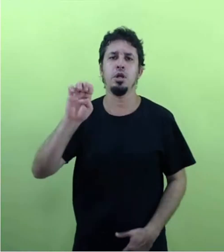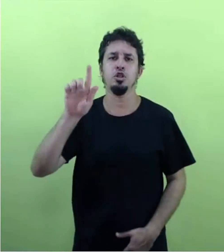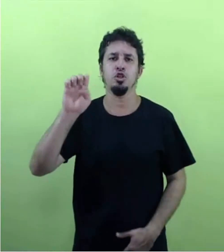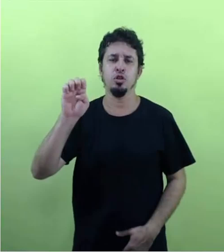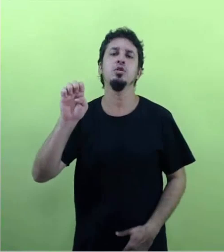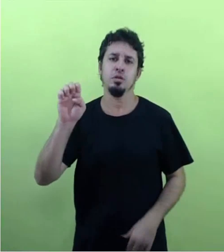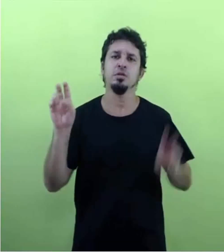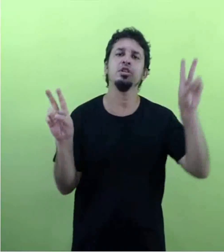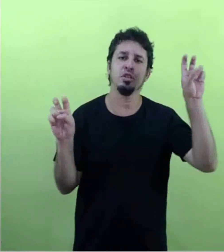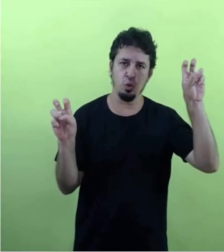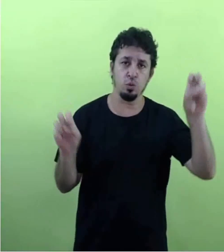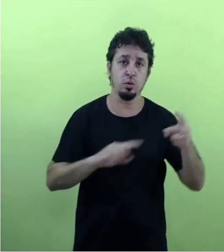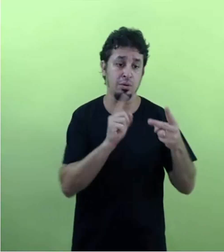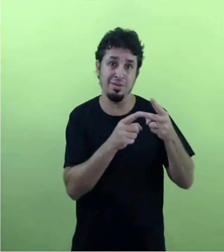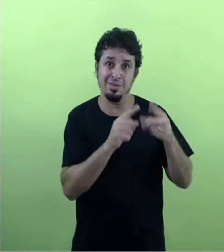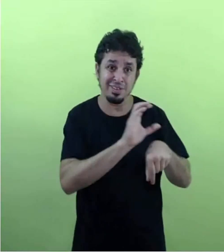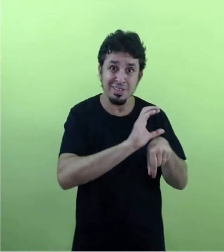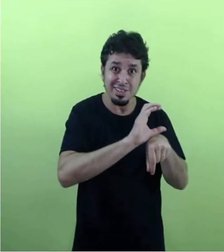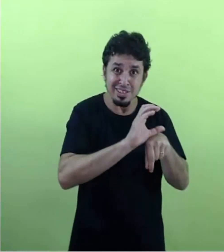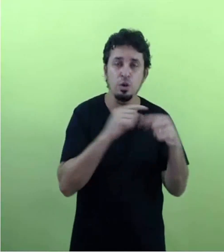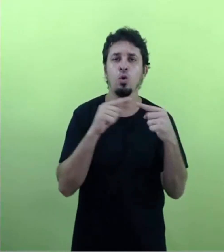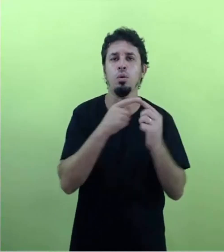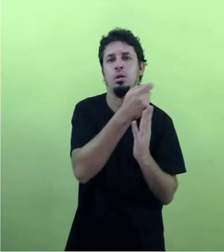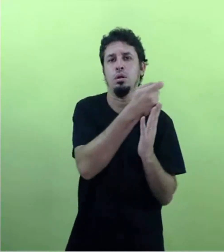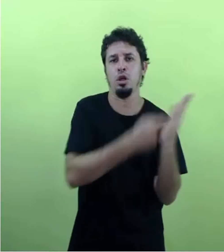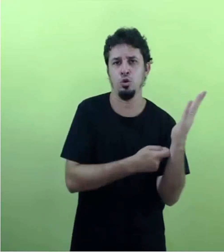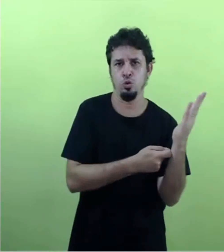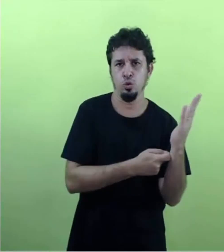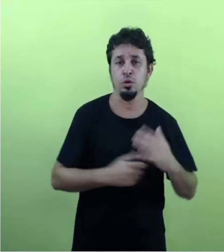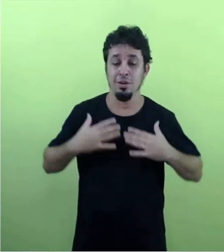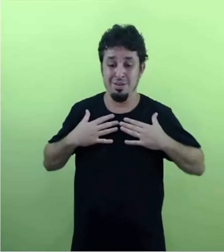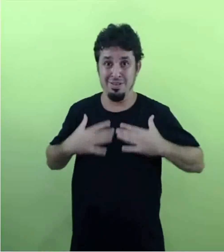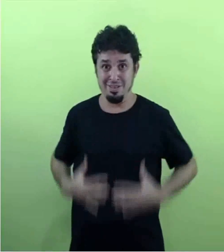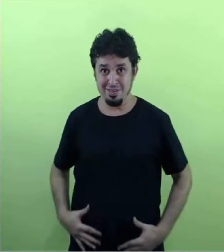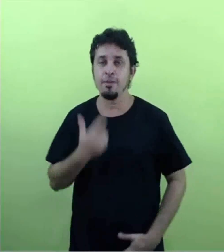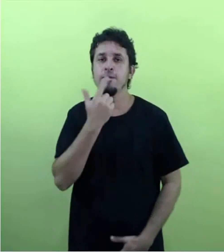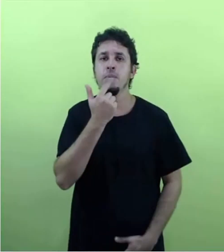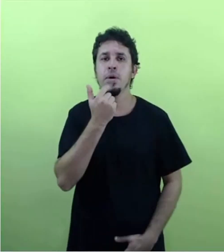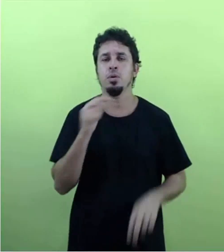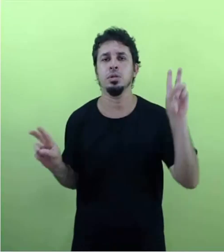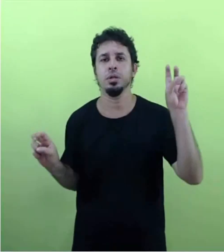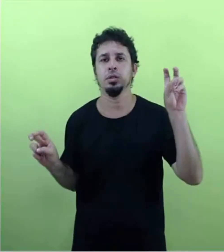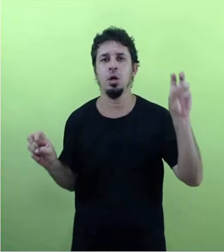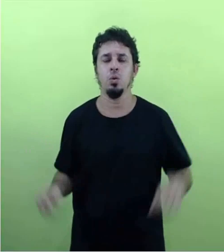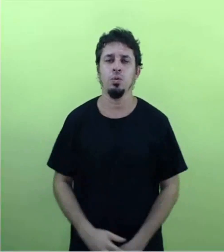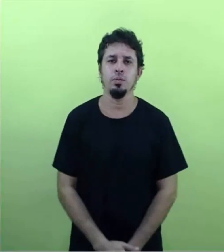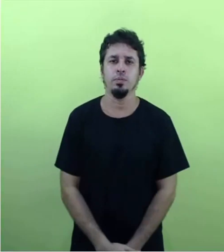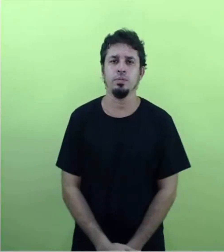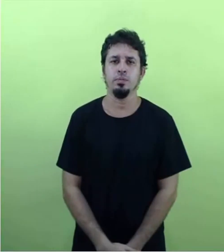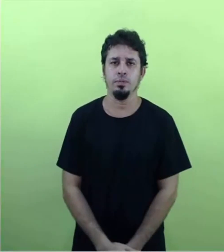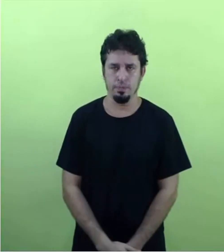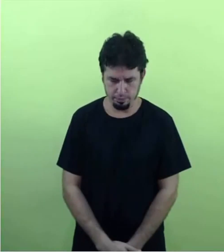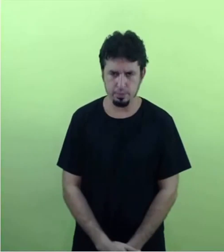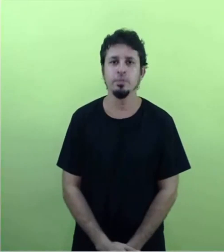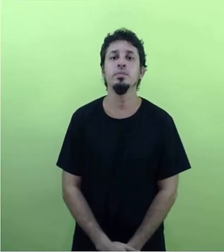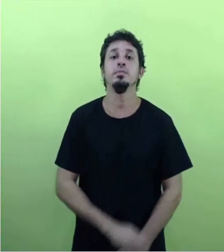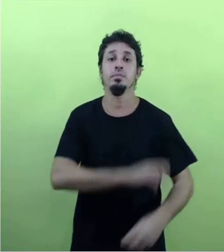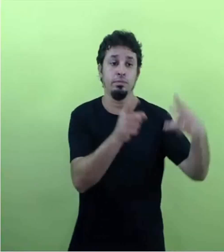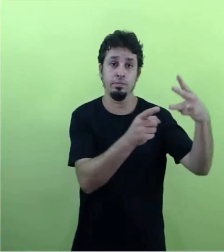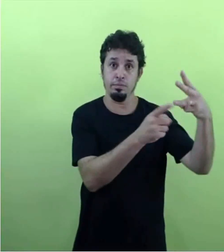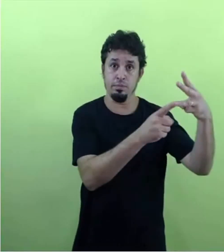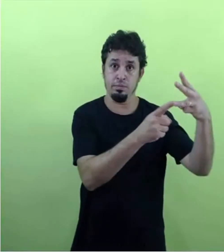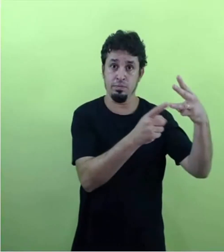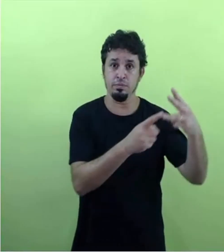títulos, cinza para os textos e vermelha para as citações. 3. Posição de filmagem.